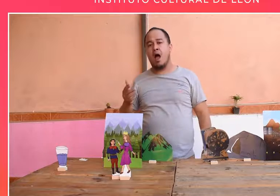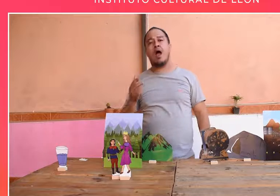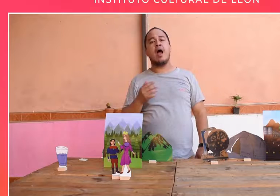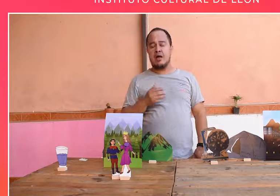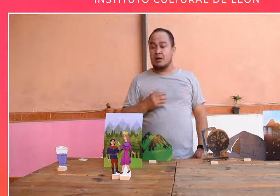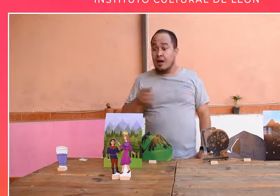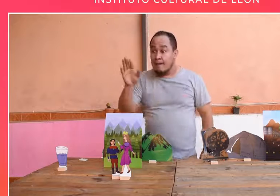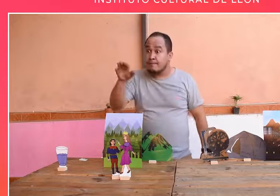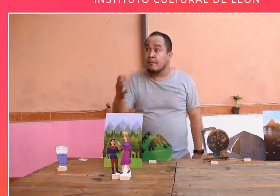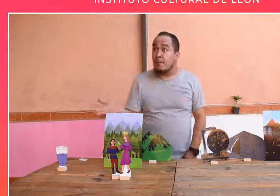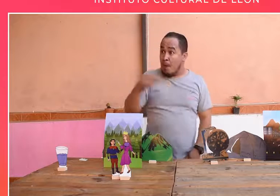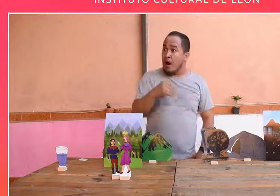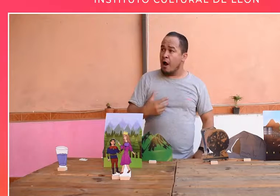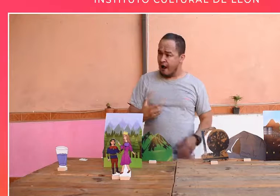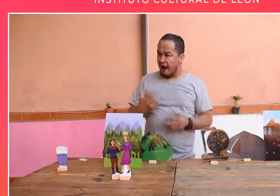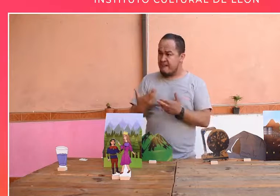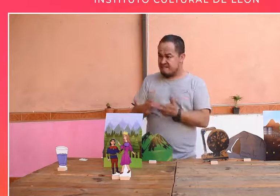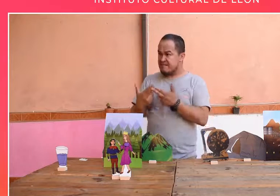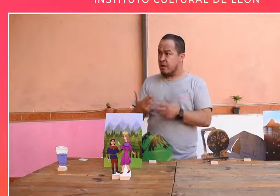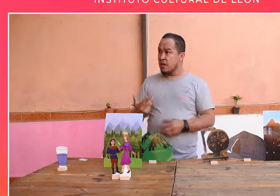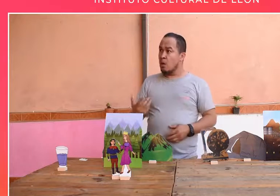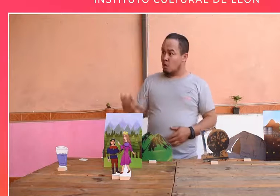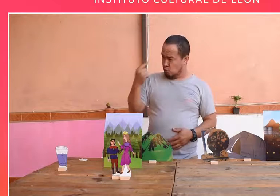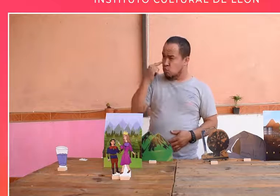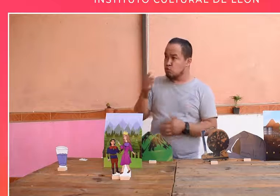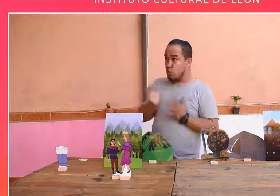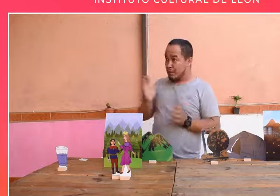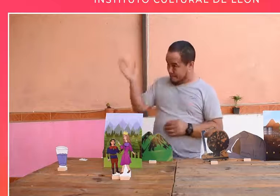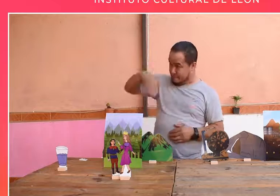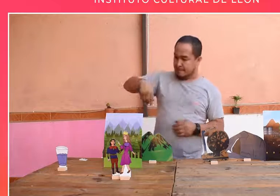nuevo. Y entonces lo llevó hasta la mina.